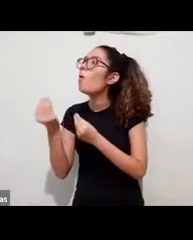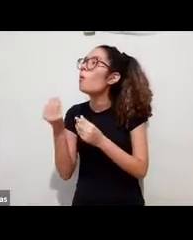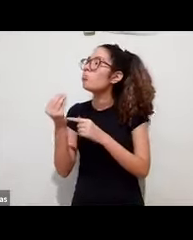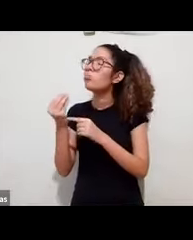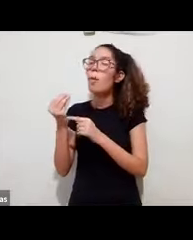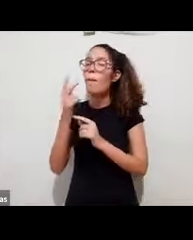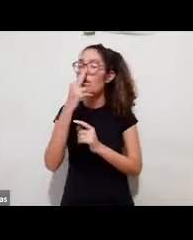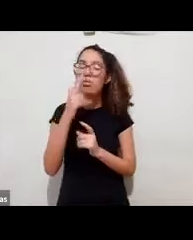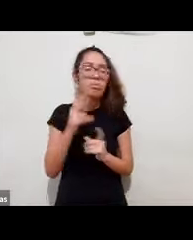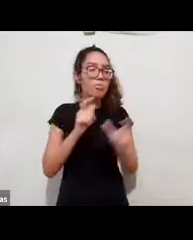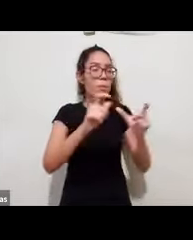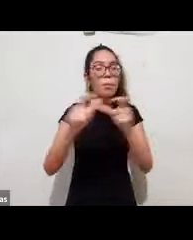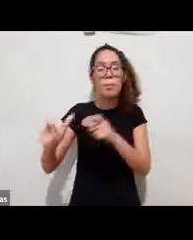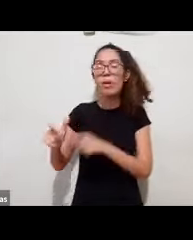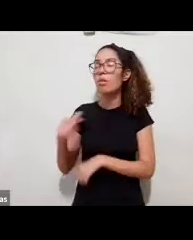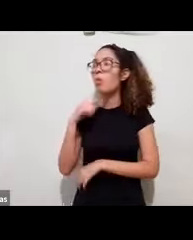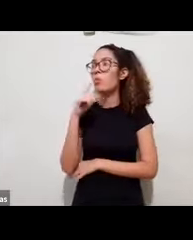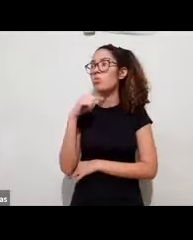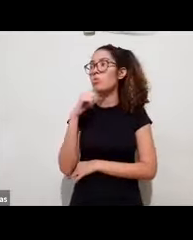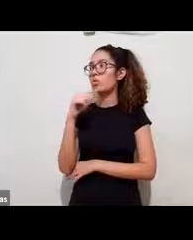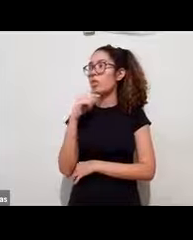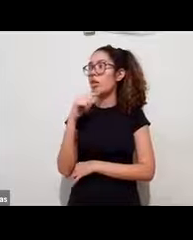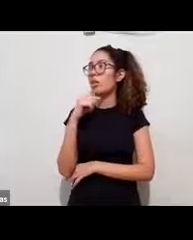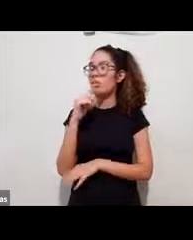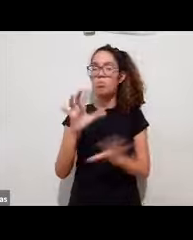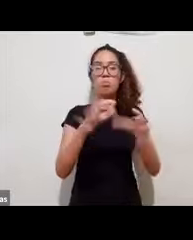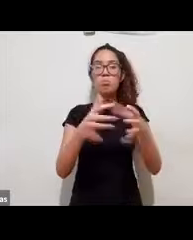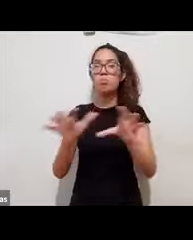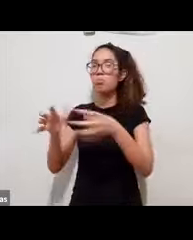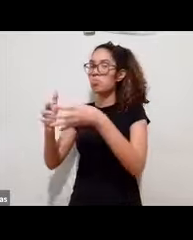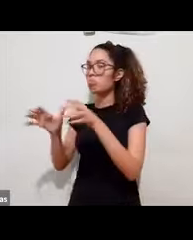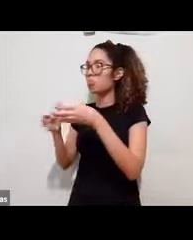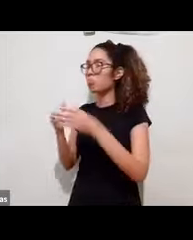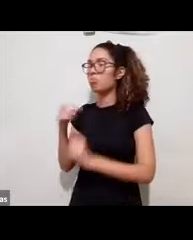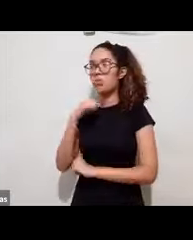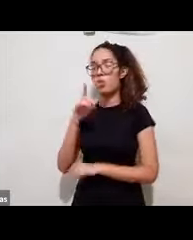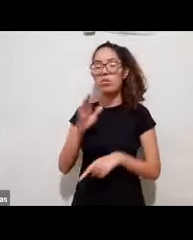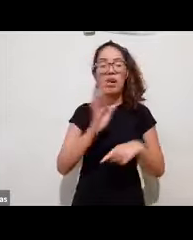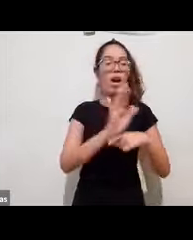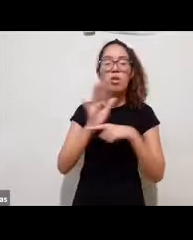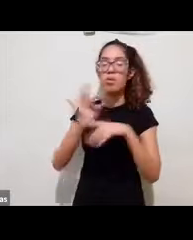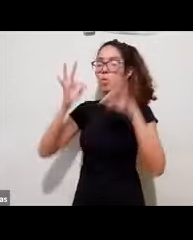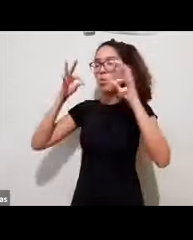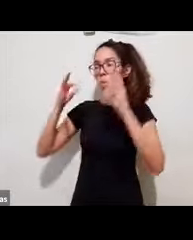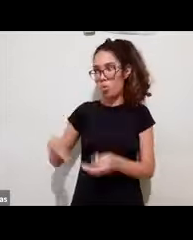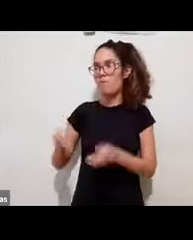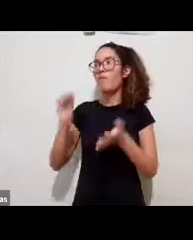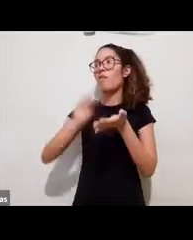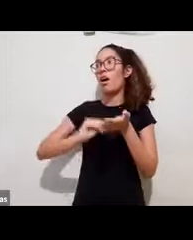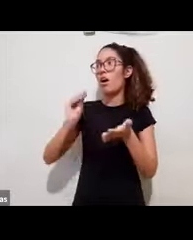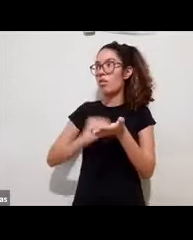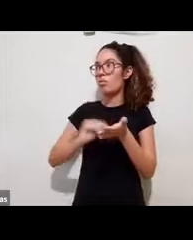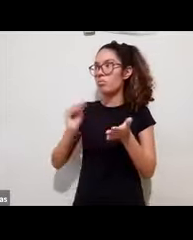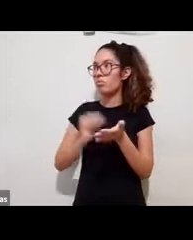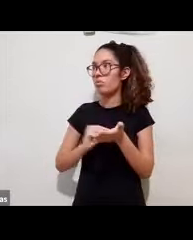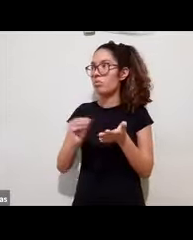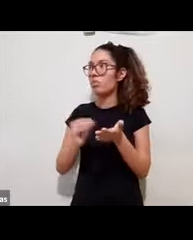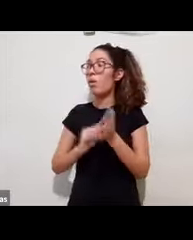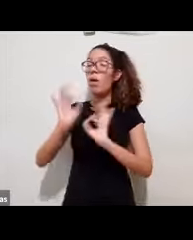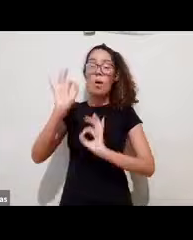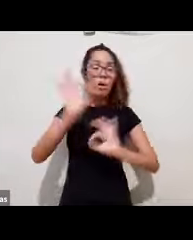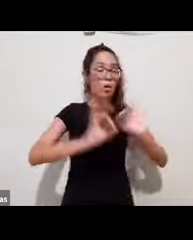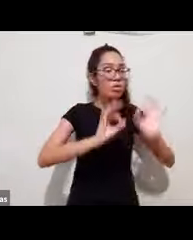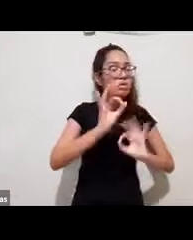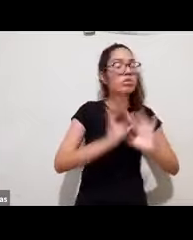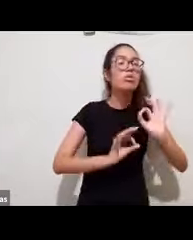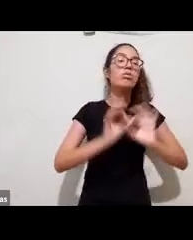precisam, sobretudo as pessoas que têm transtornos mais graves, né? Então, além da falta de uma organização da rede de